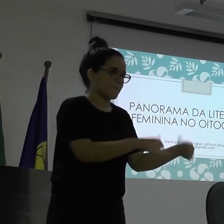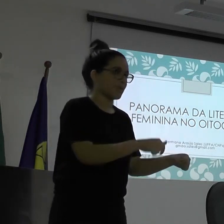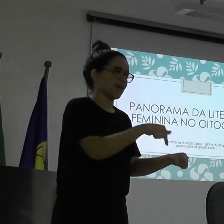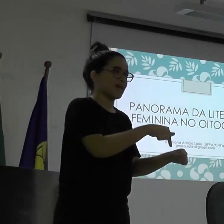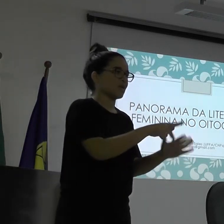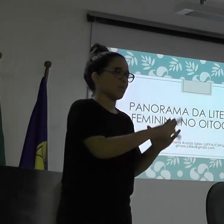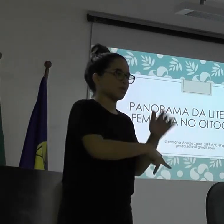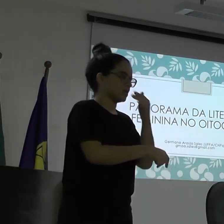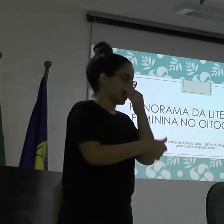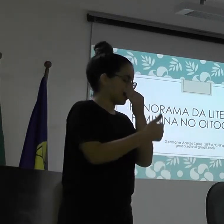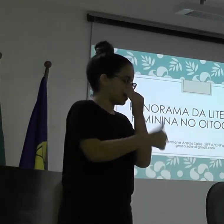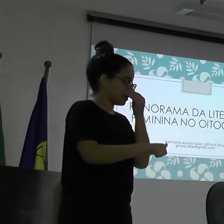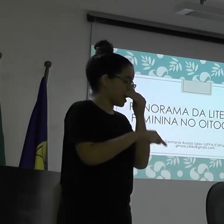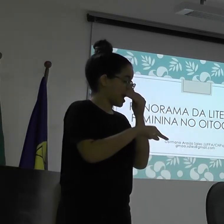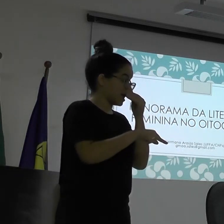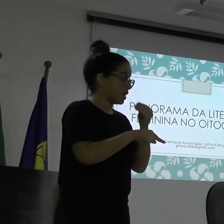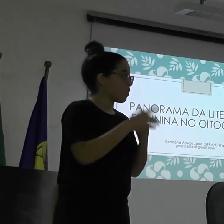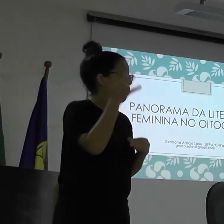nem conseguiu